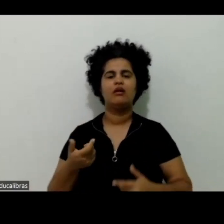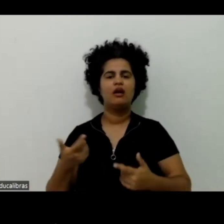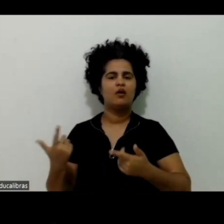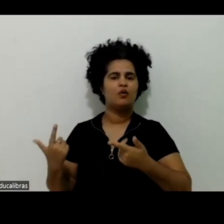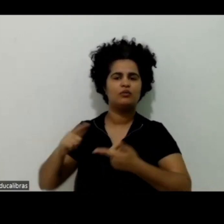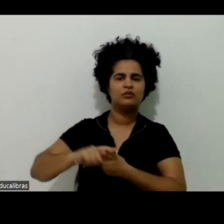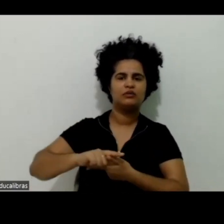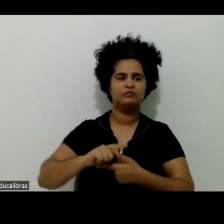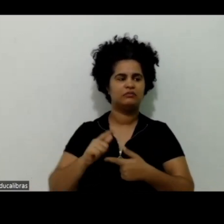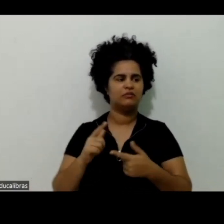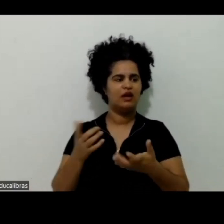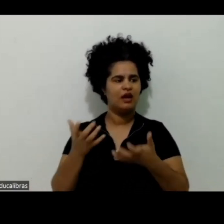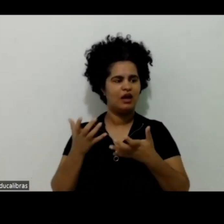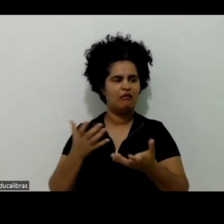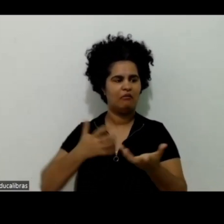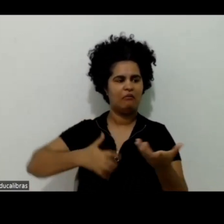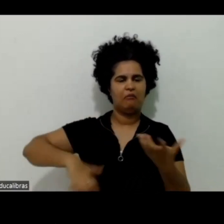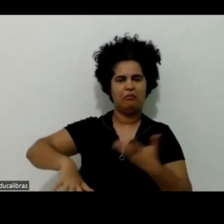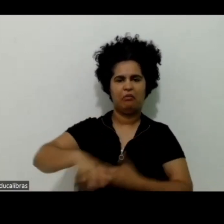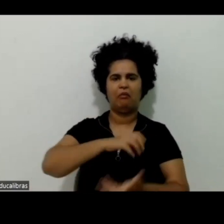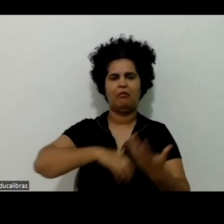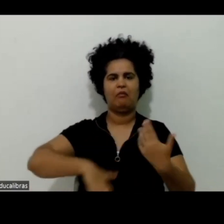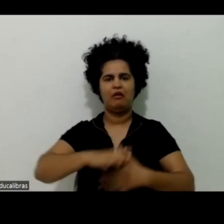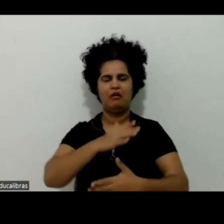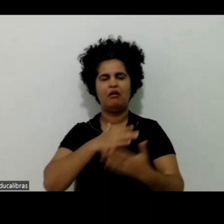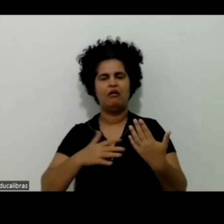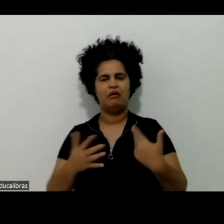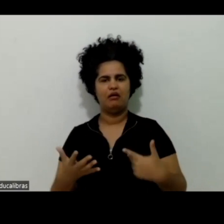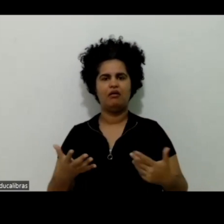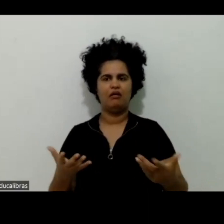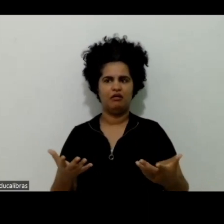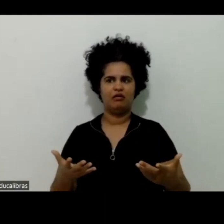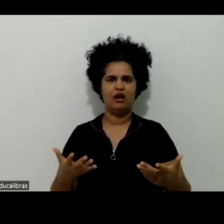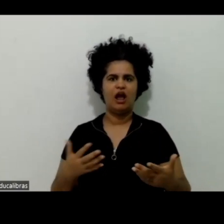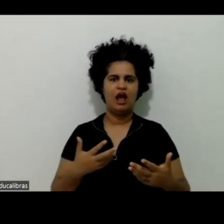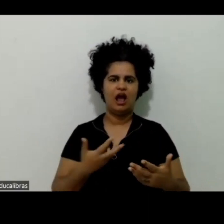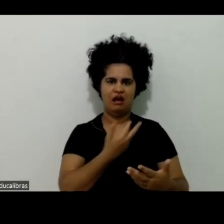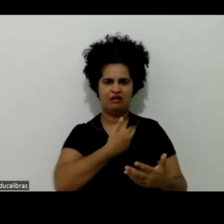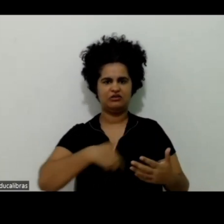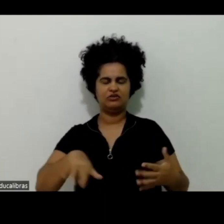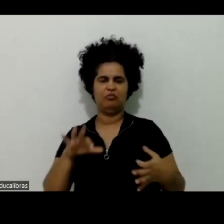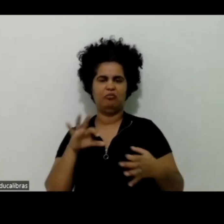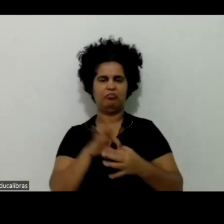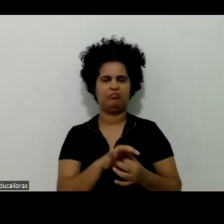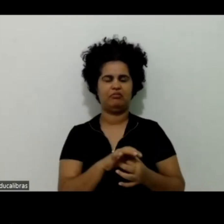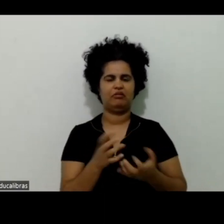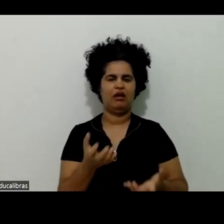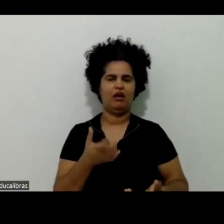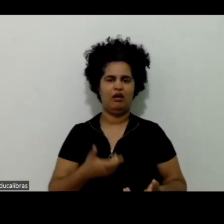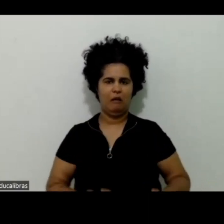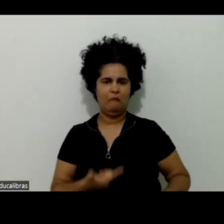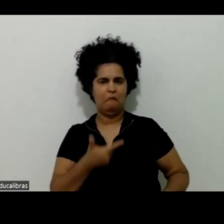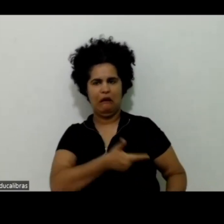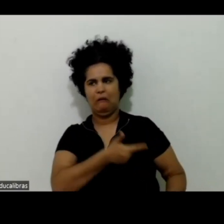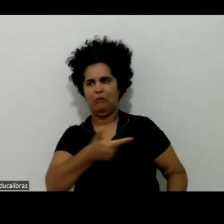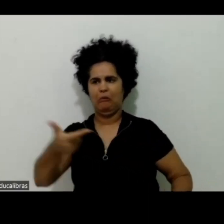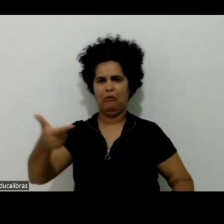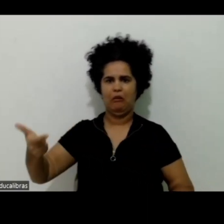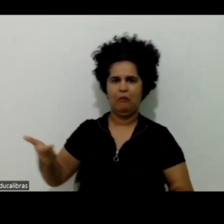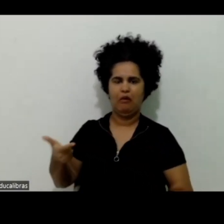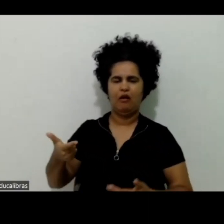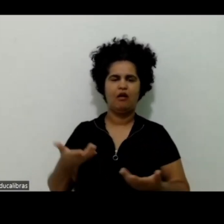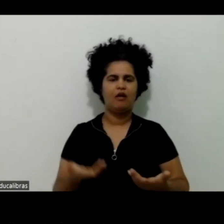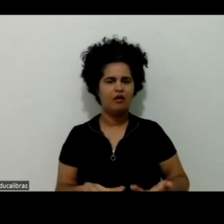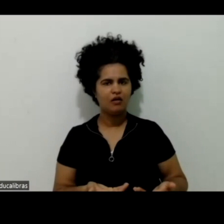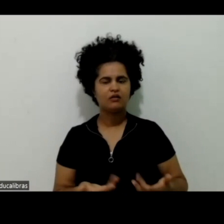reacionário, entrelaçado ao fundamentalismo, né, religioso, e que tem, né, disputado essa